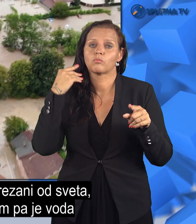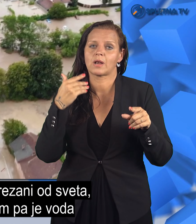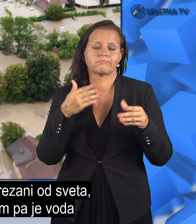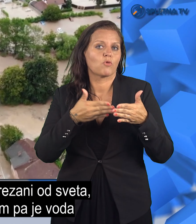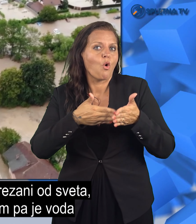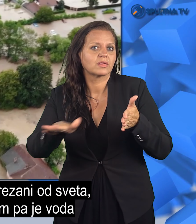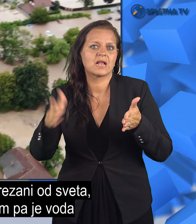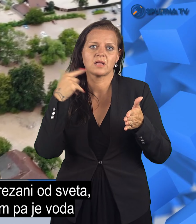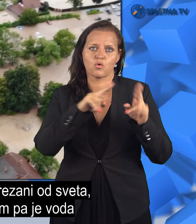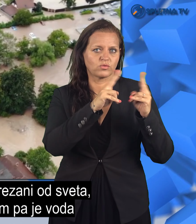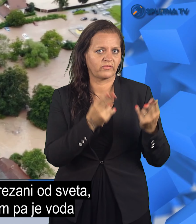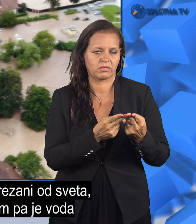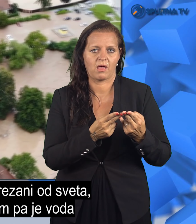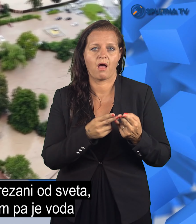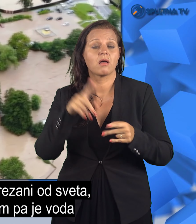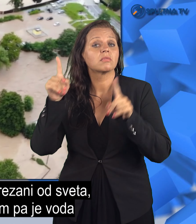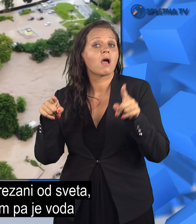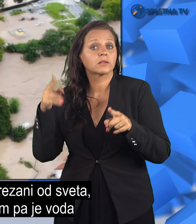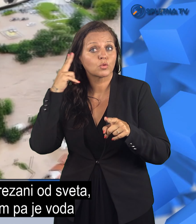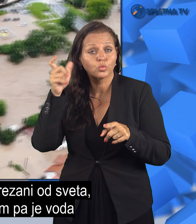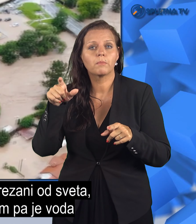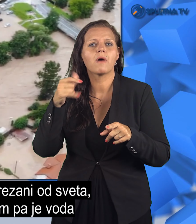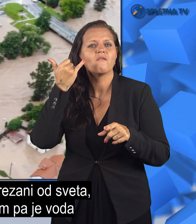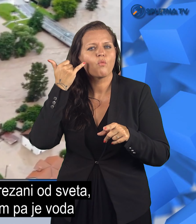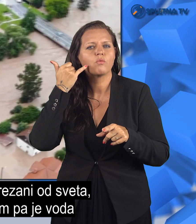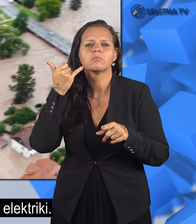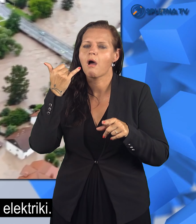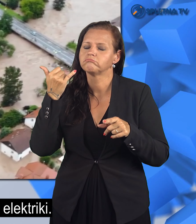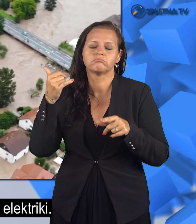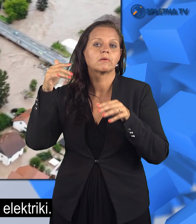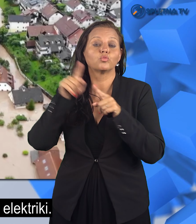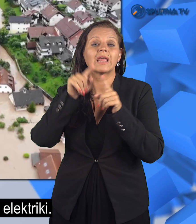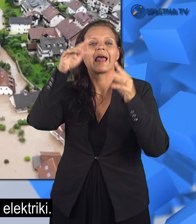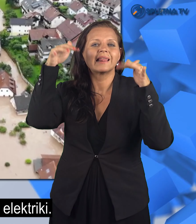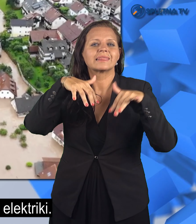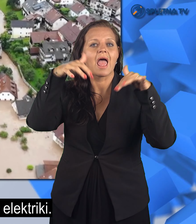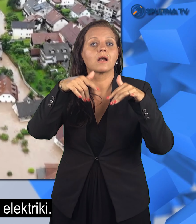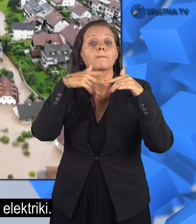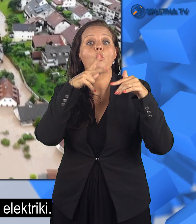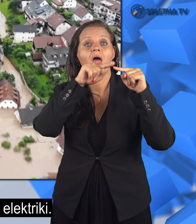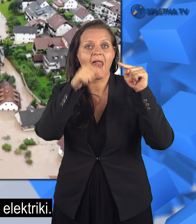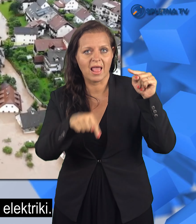Mnogi so bili odrezani od sveta, nekaterim gluhim pa je voda kar tekla po elektriki.